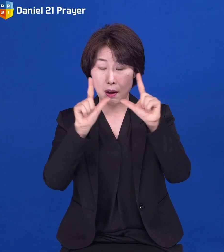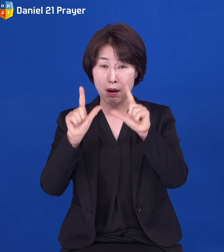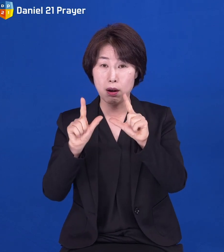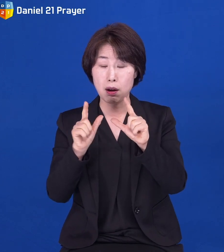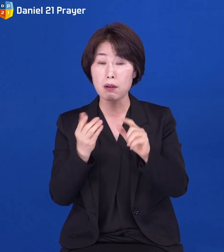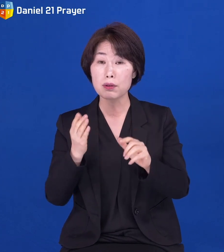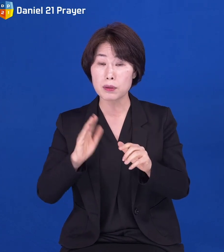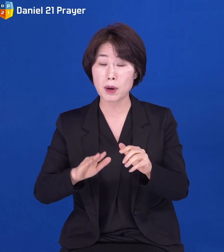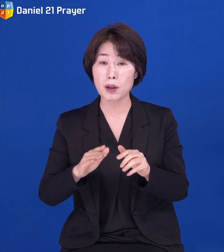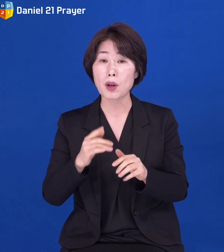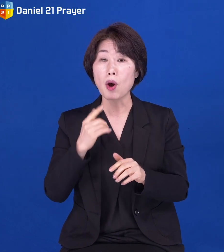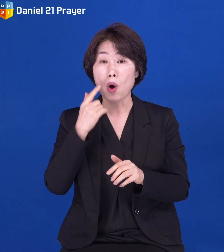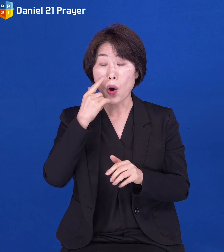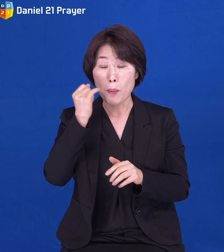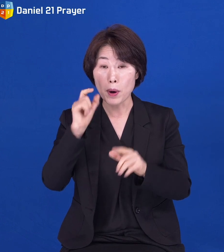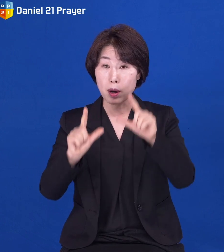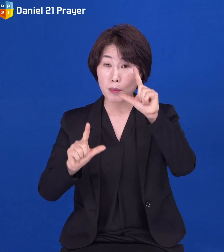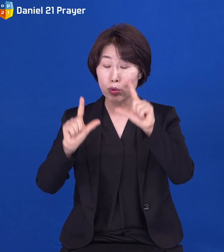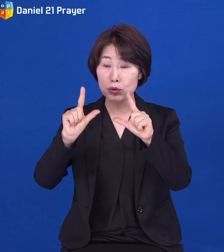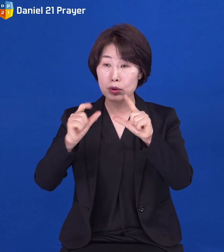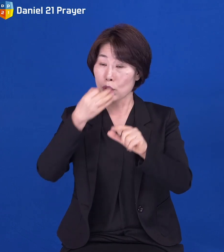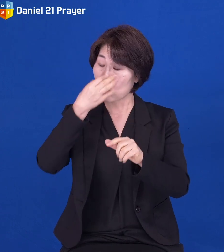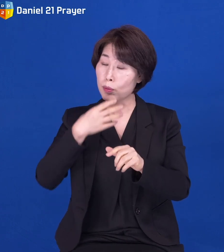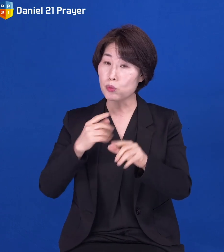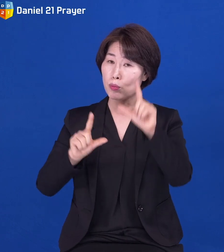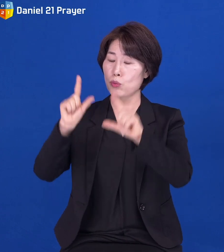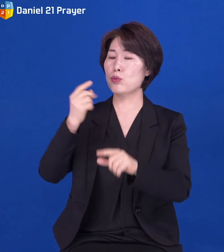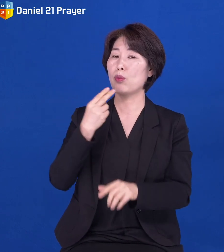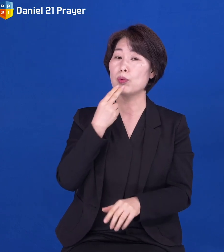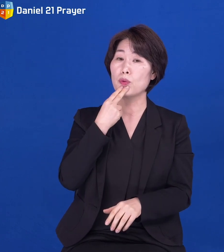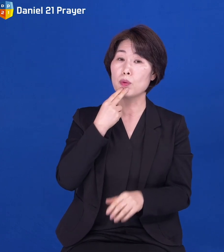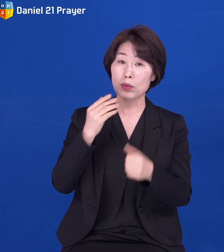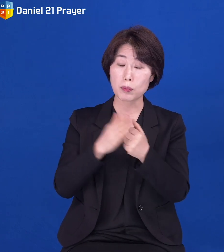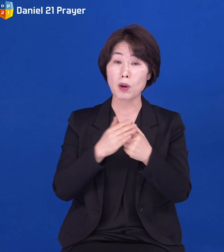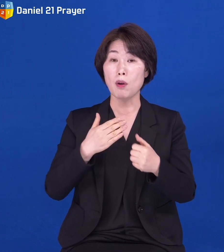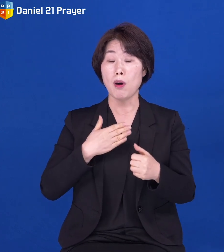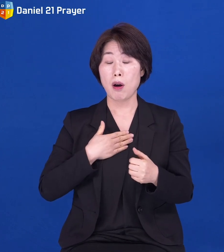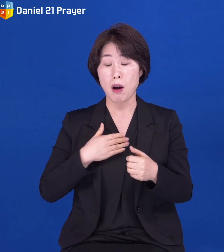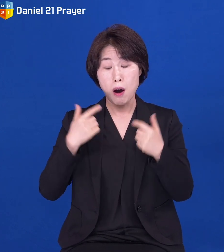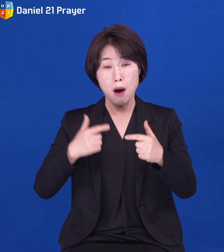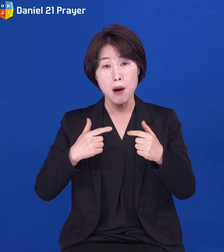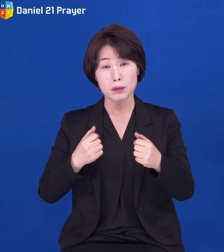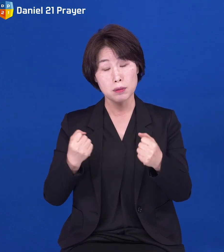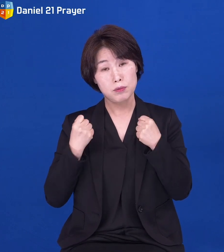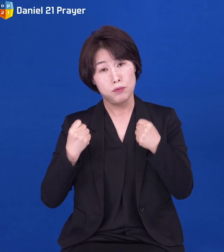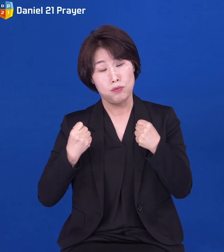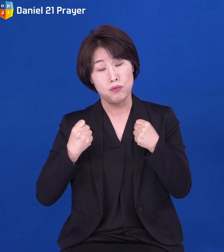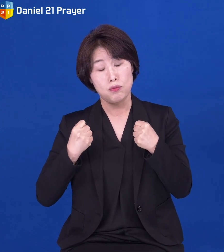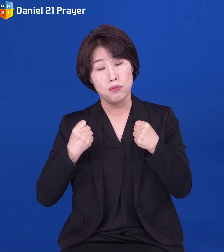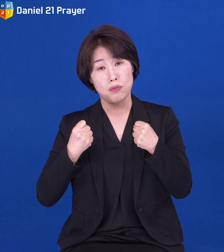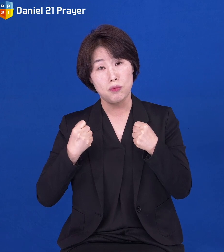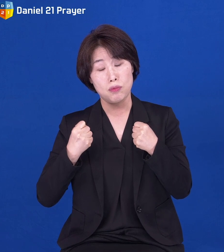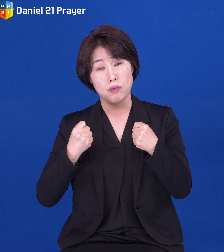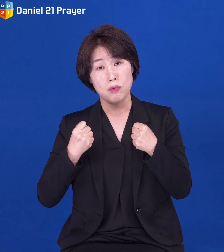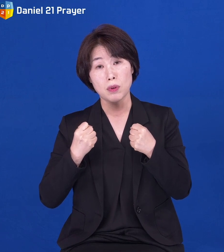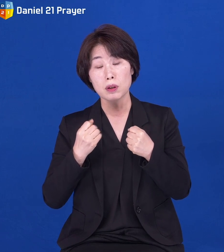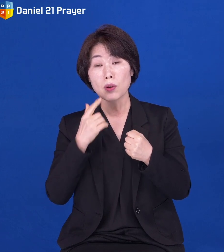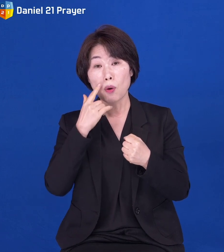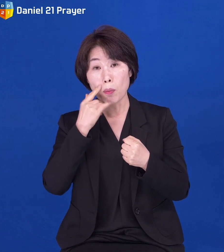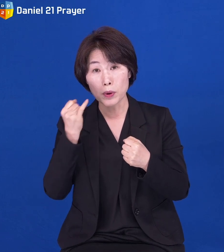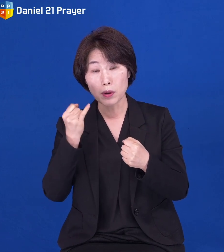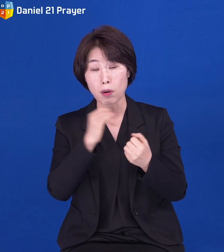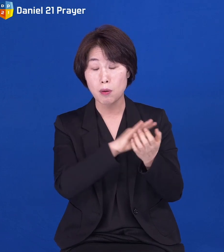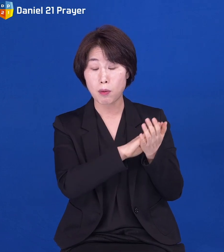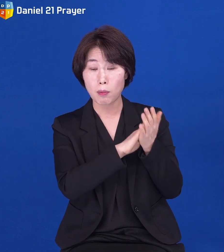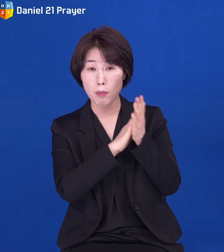할 수 있다고 항상 할 수 있다고 맨날 그 얘기를 하셨거든요. 그렇게 용감하고 씩씩하시던 분이 어느 순간 화가 너무 많이 보이시는